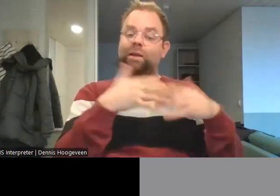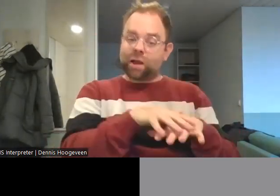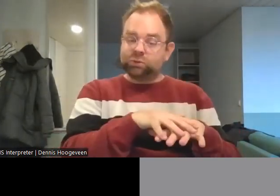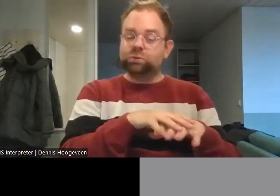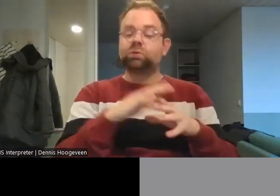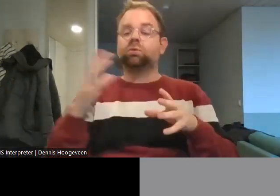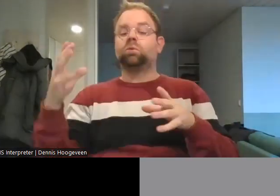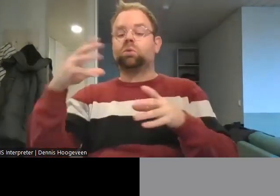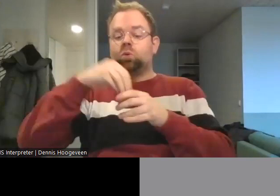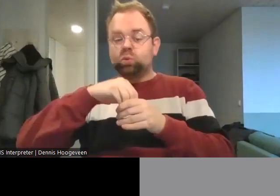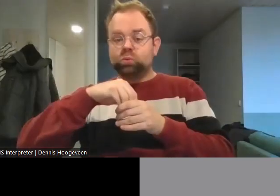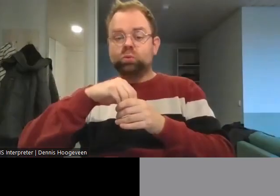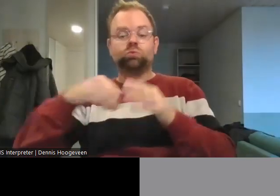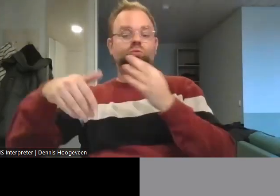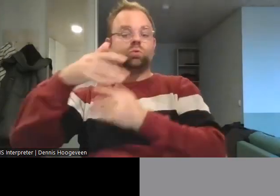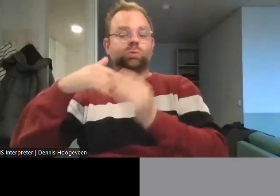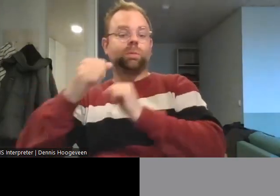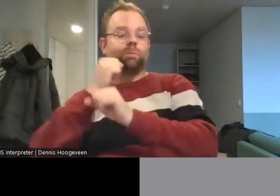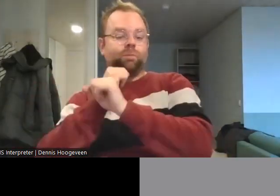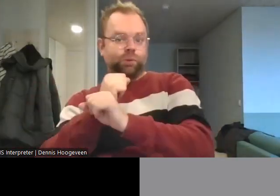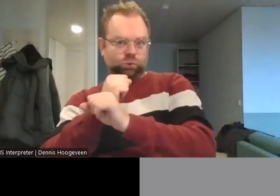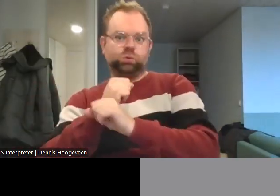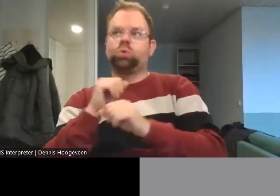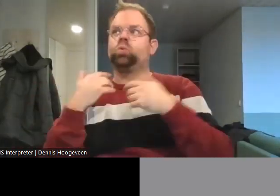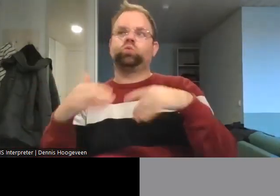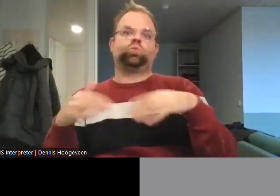est très pertinent.